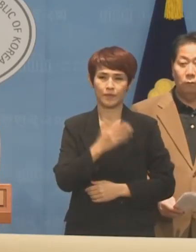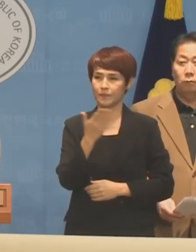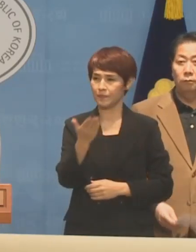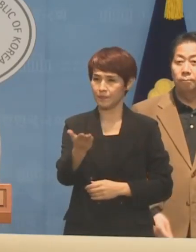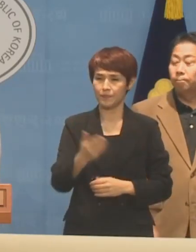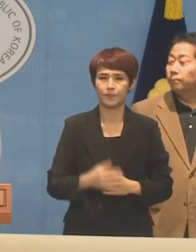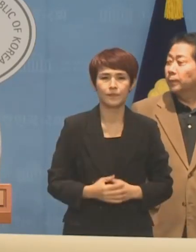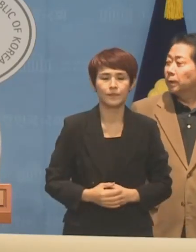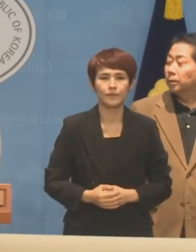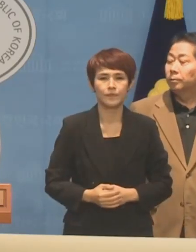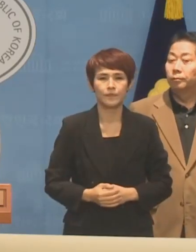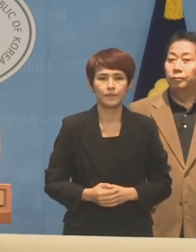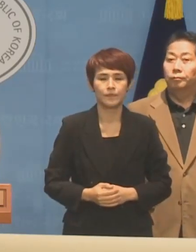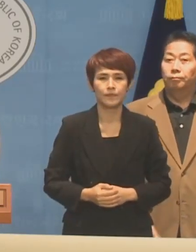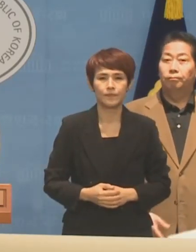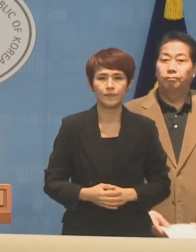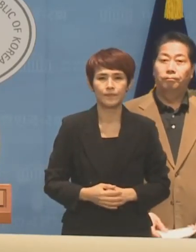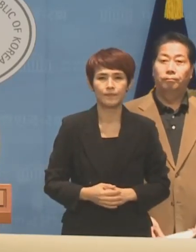참석하셨습니다.